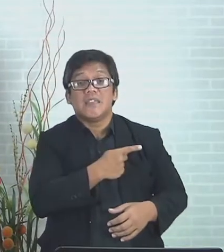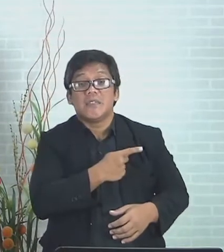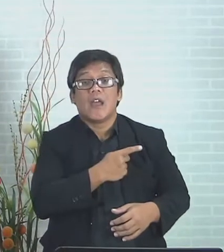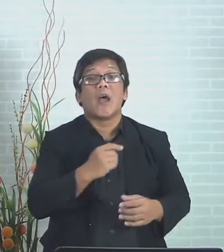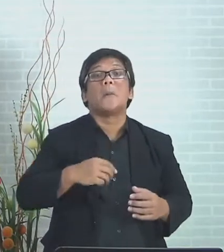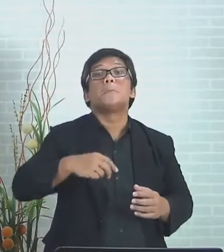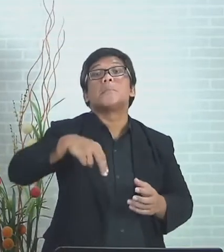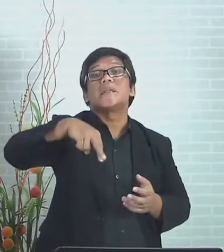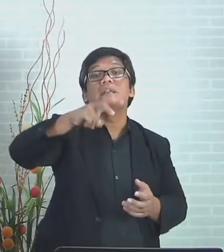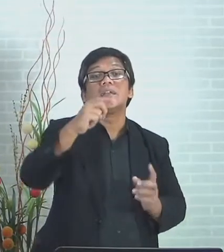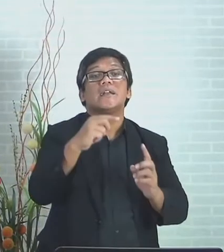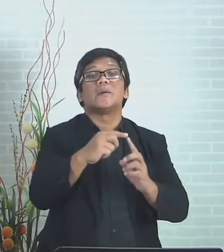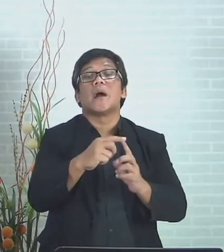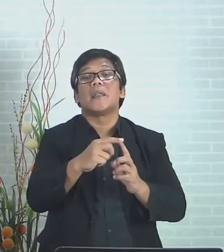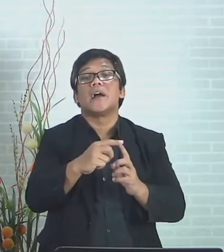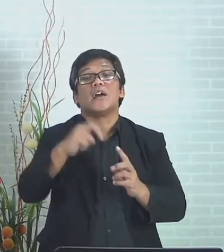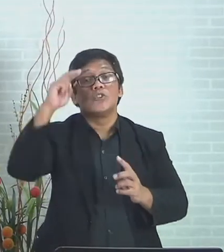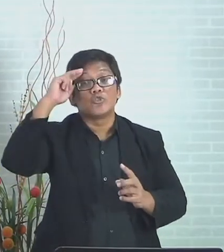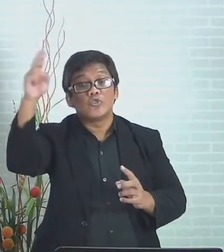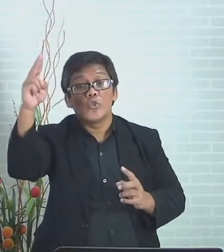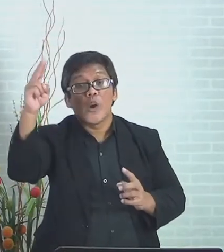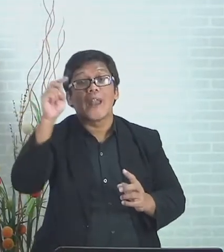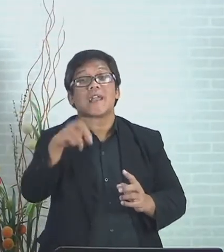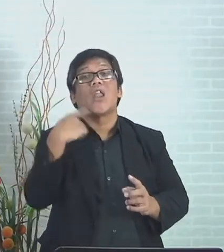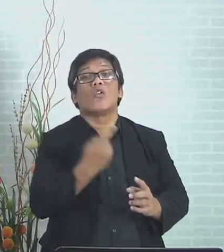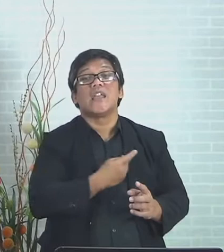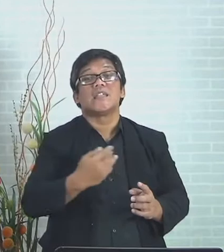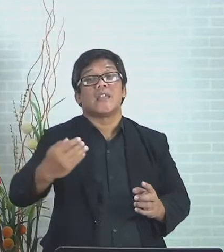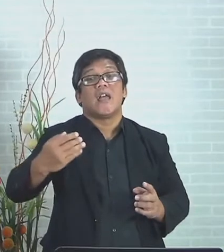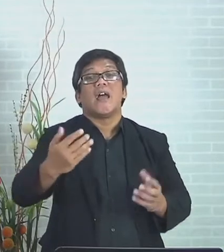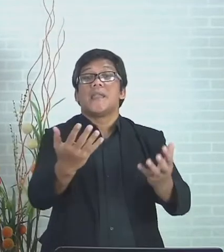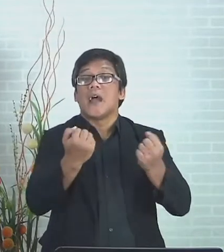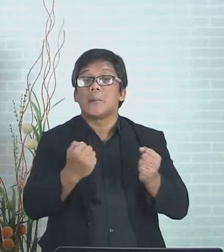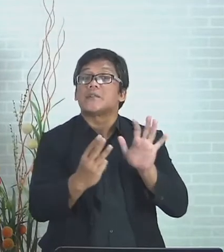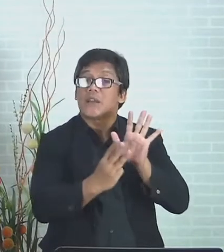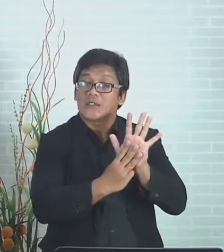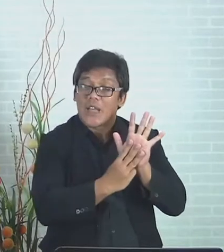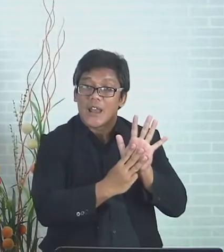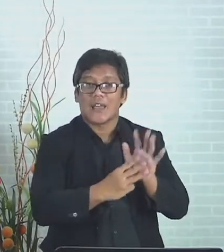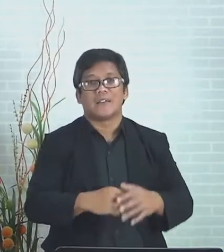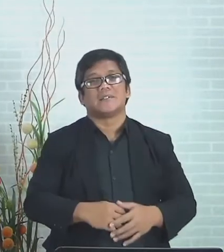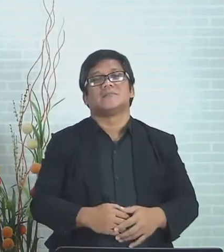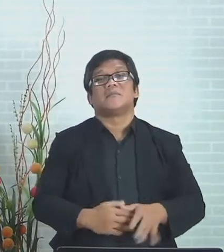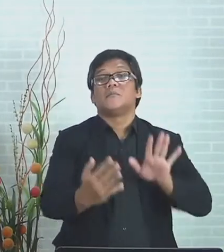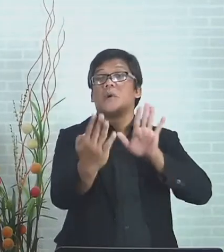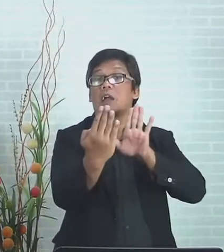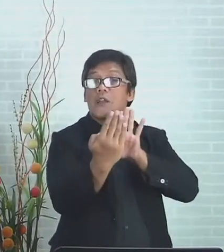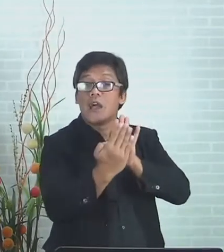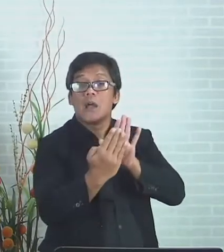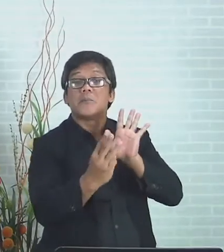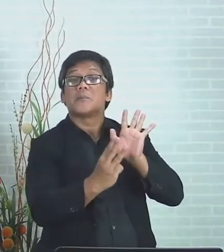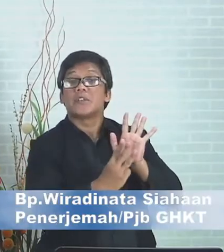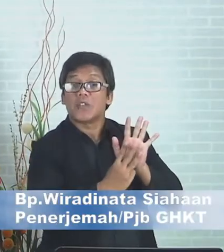benar ya orang benar orang benar tahu kemana dia harus pergi ketika dia menghadapi situasi yang sulit